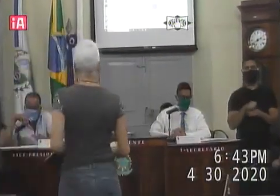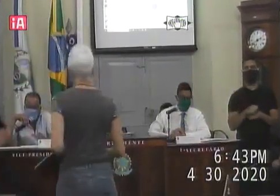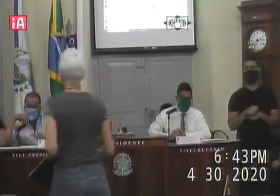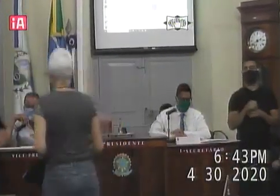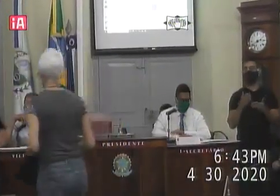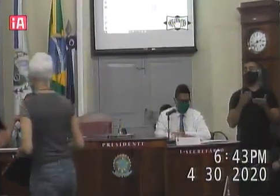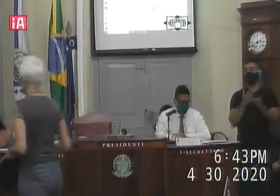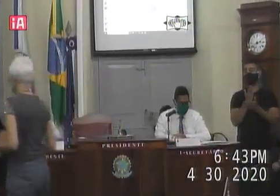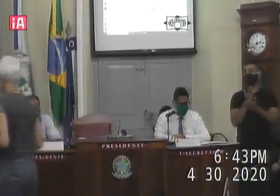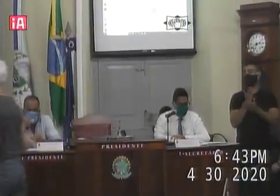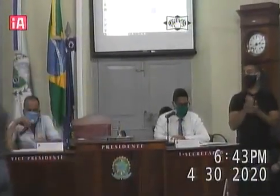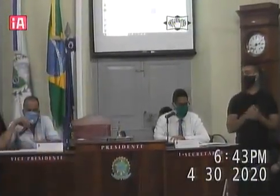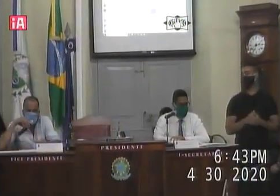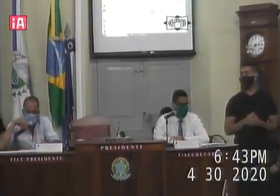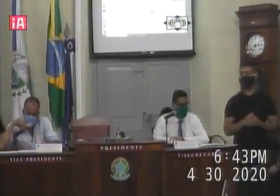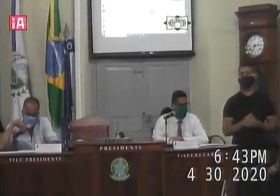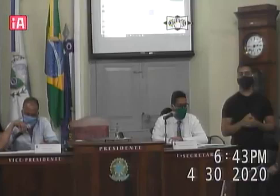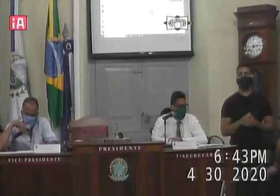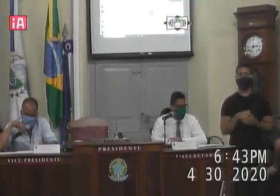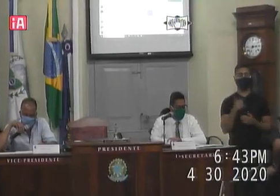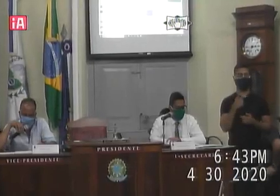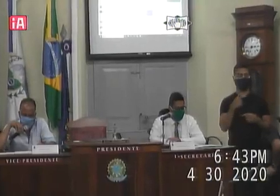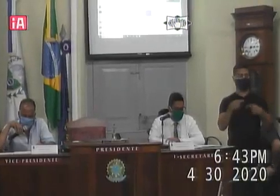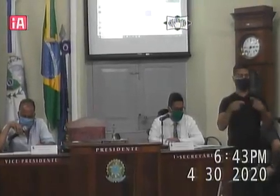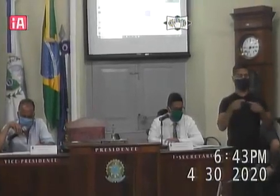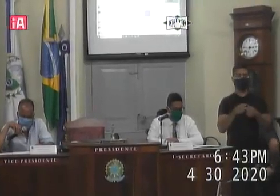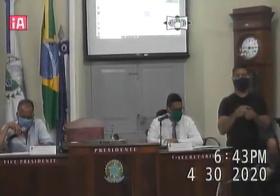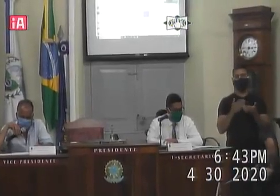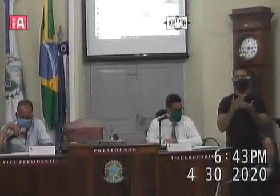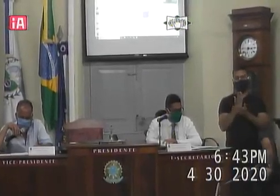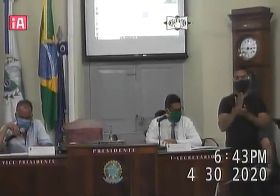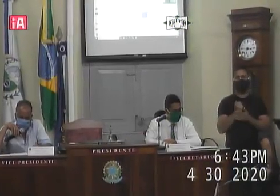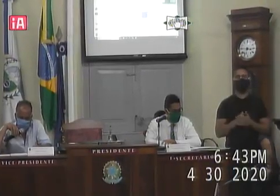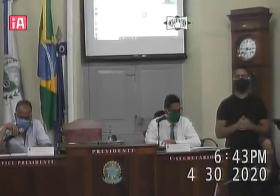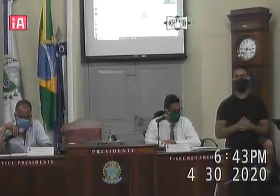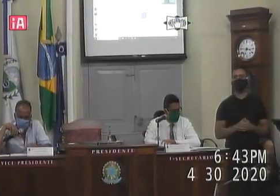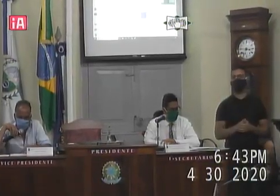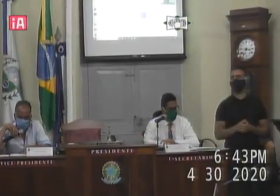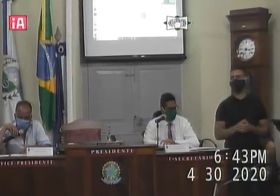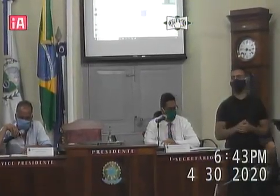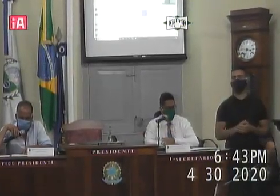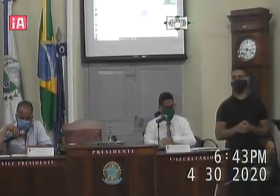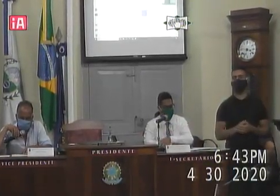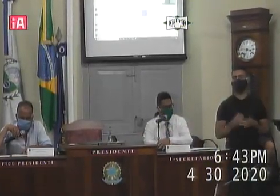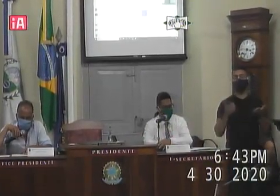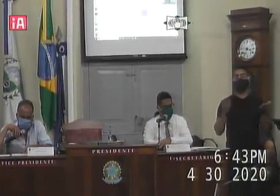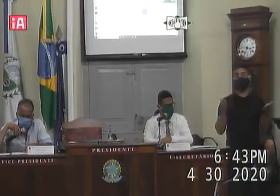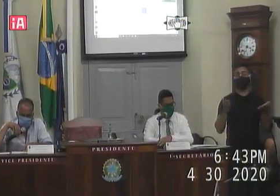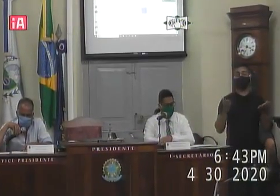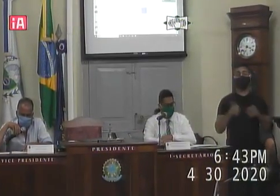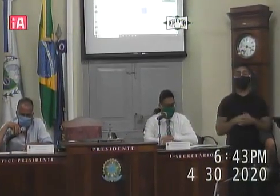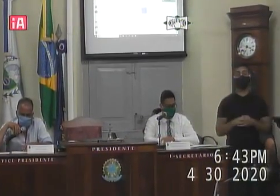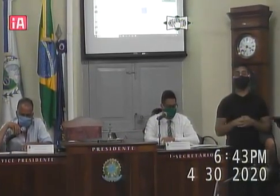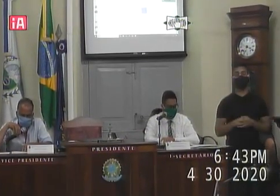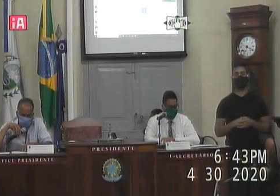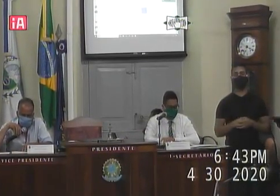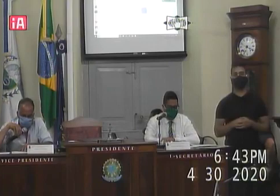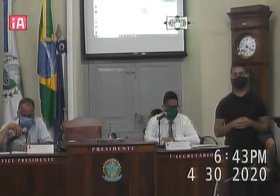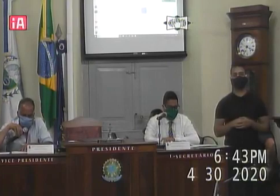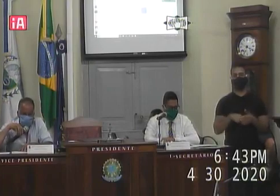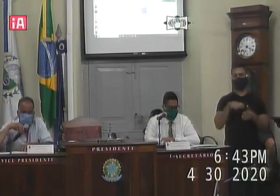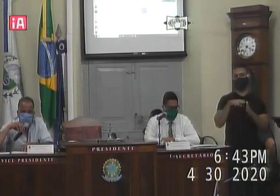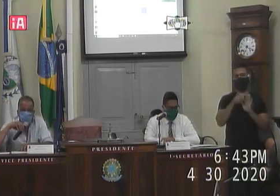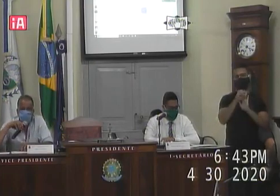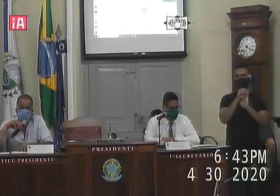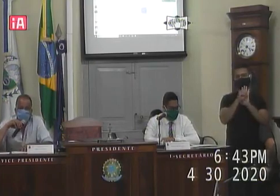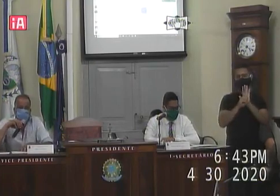mesma. Não tendo quem se oponha, aprovado. Vamos agora para o